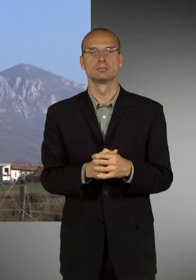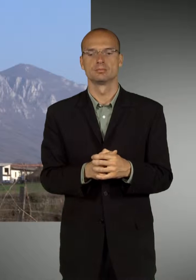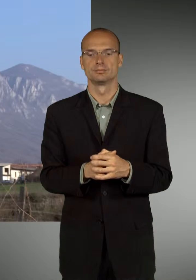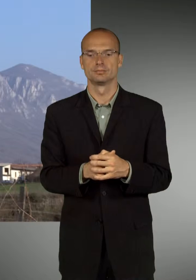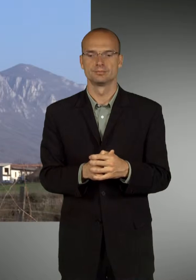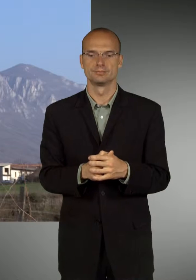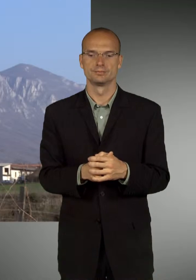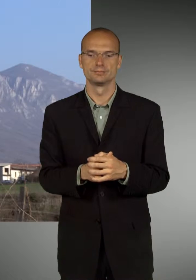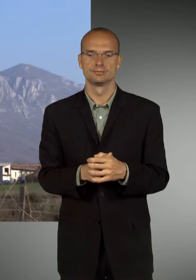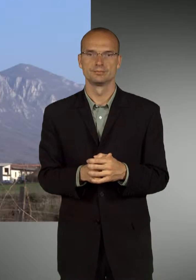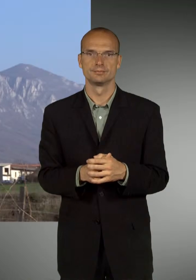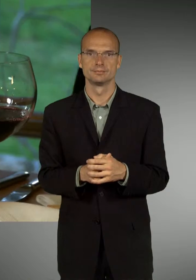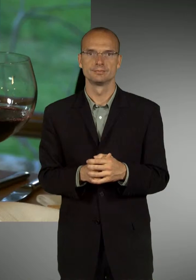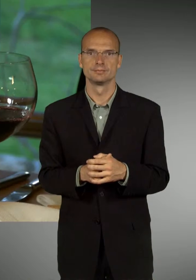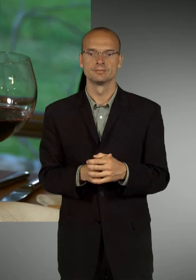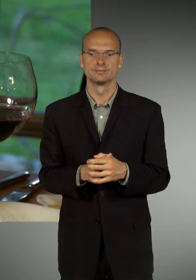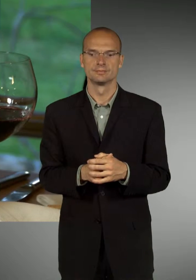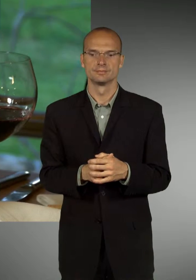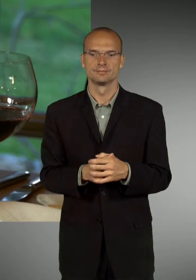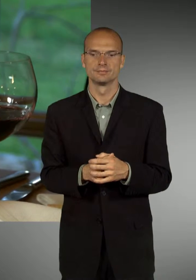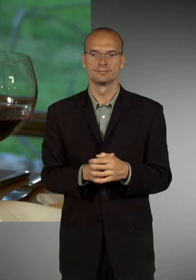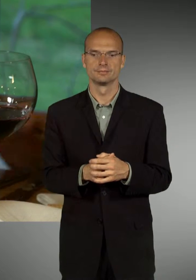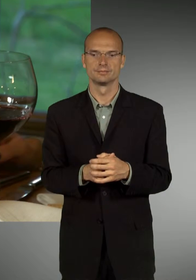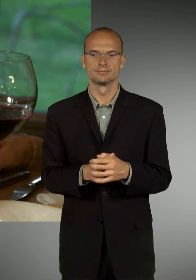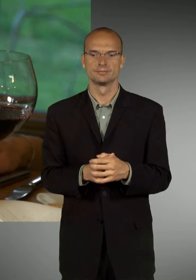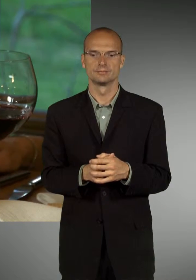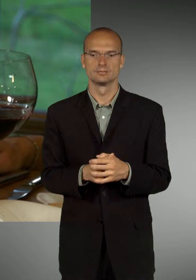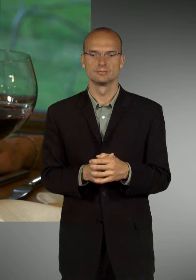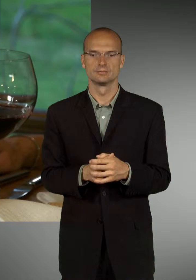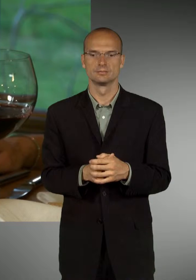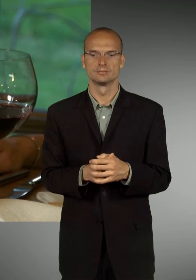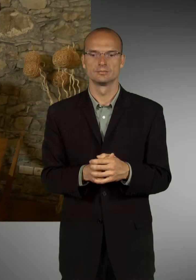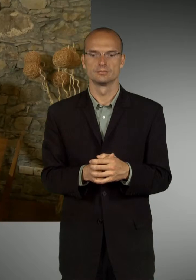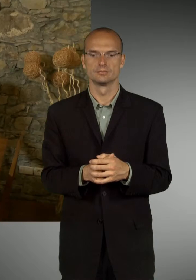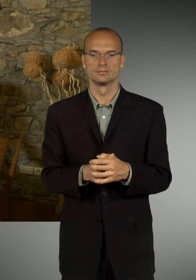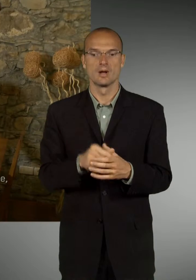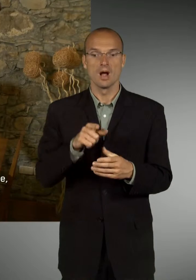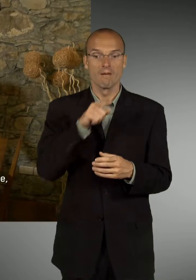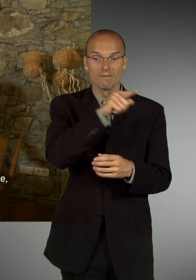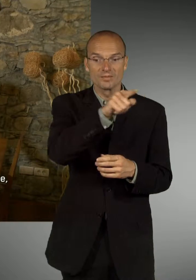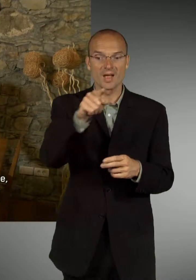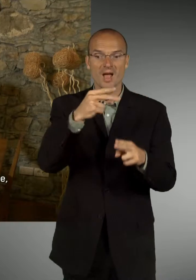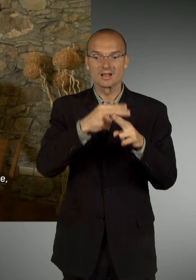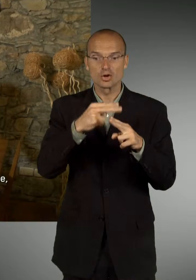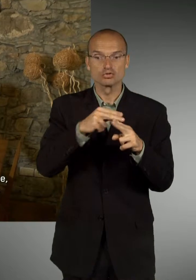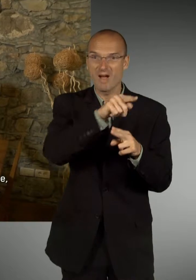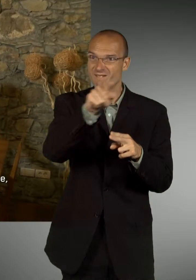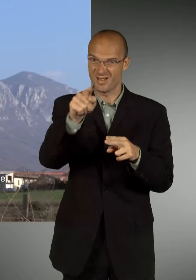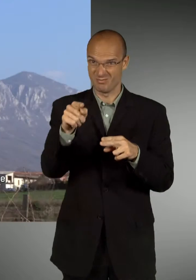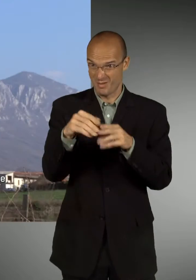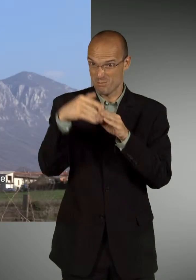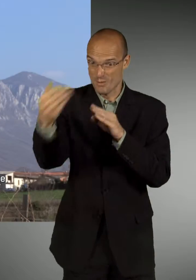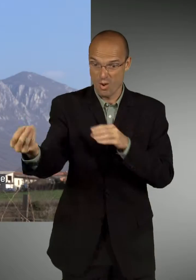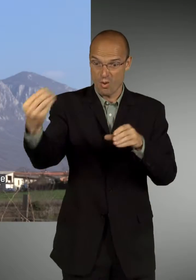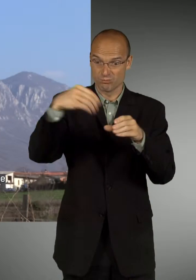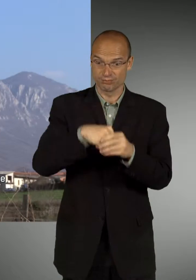Croazia nell'ultimo periodo e Germania. E diciamo che tutti questi